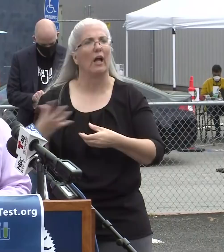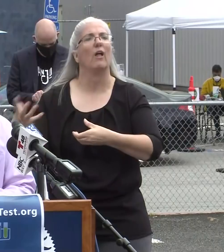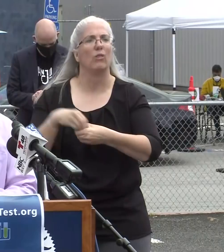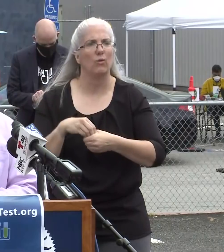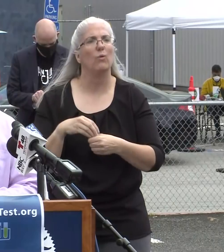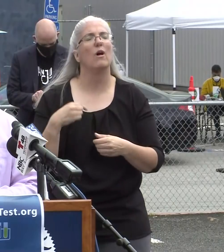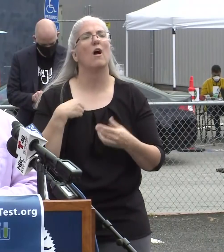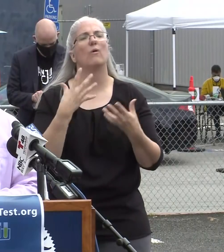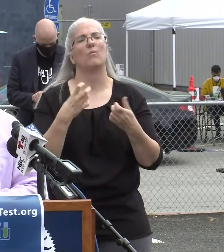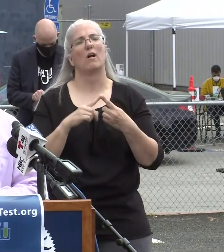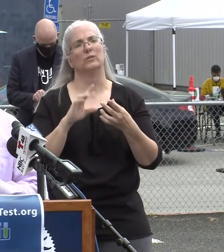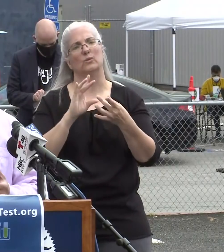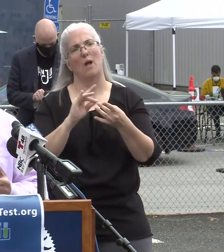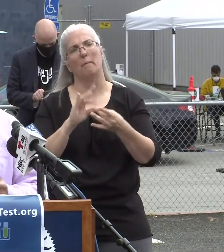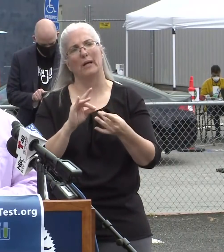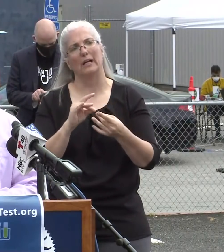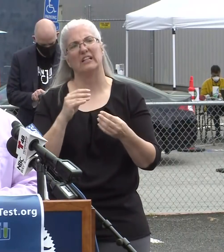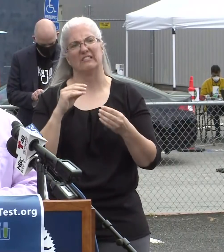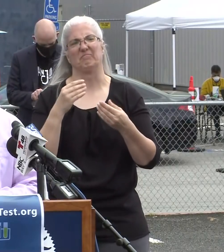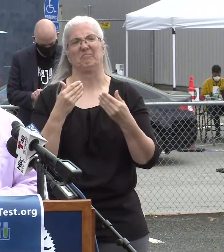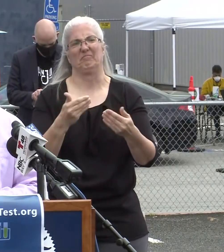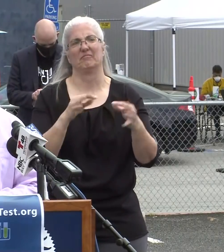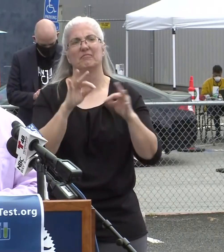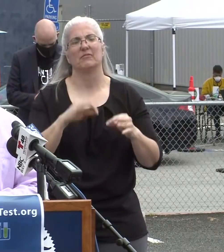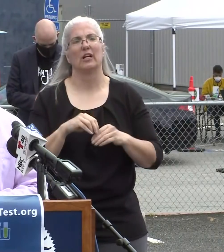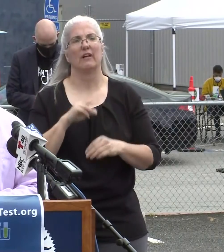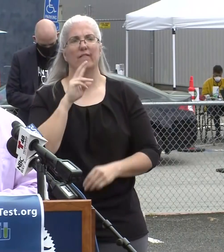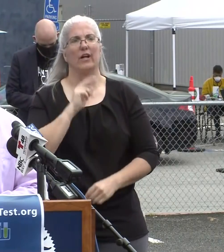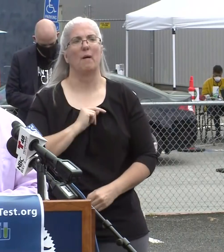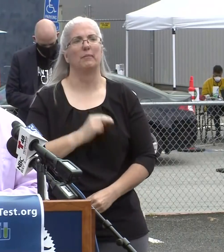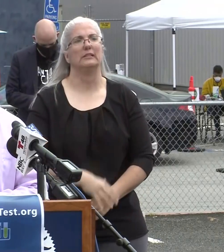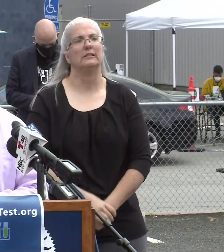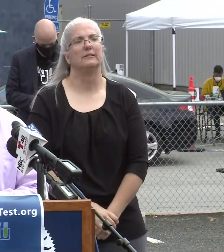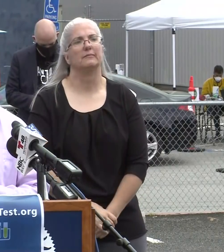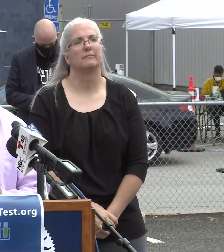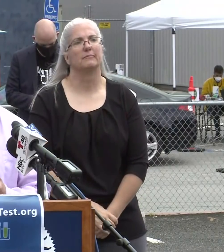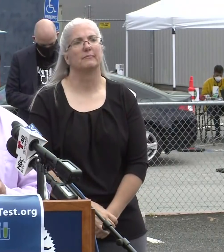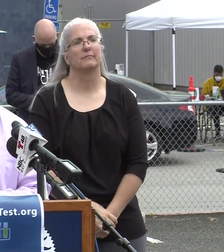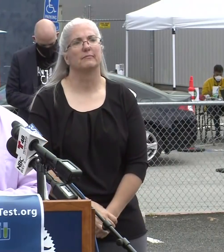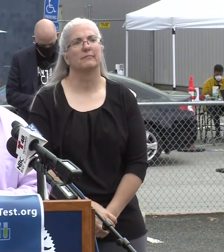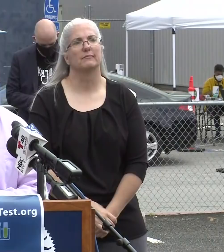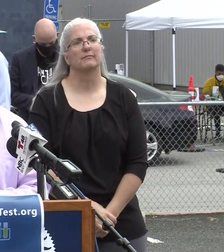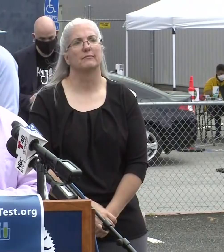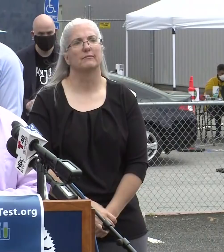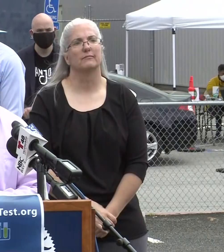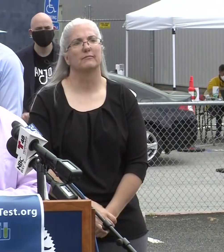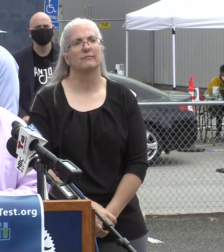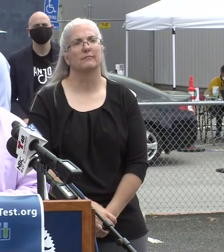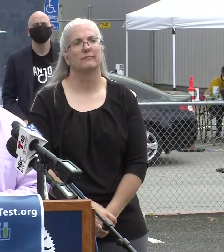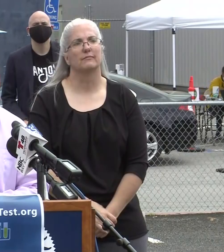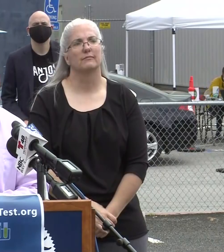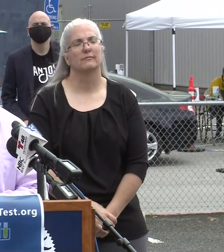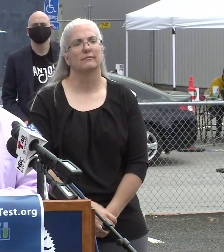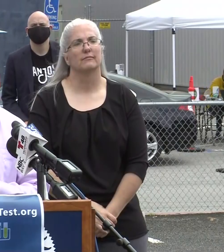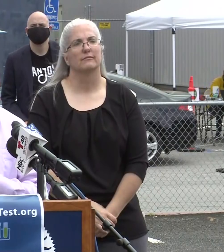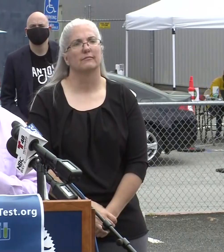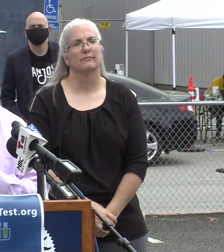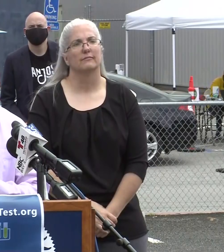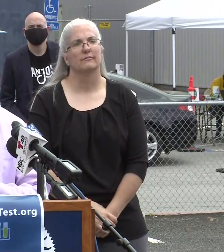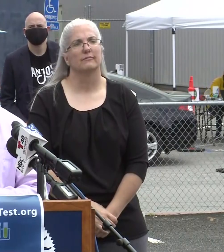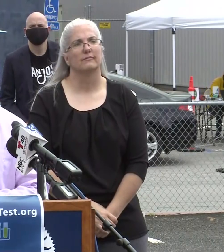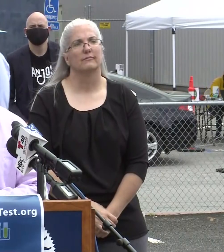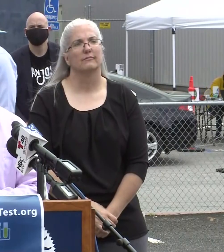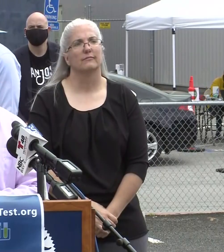comments in Vietnamese. Kính thưa quý vị, chúng tôi là nghệ viên Diệp Thế Lân. Hôm nay cái mục đích của buổi họp báo này là để thông báo với mọi người là quận